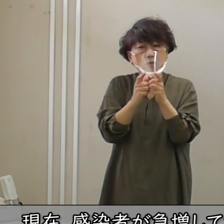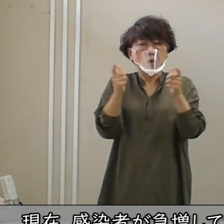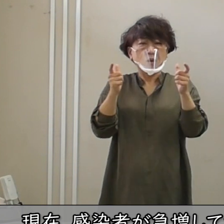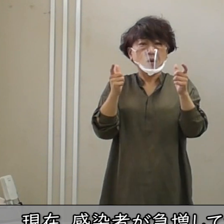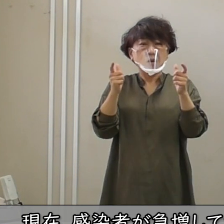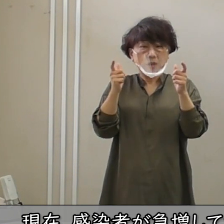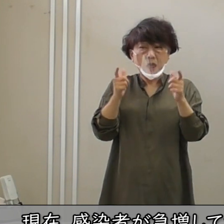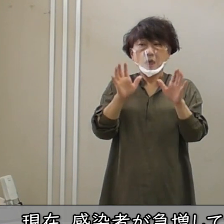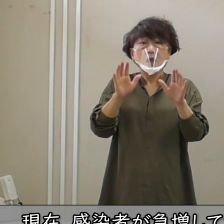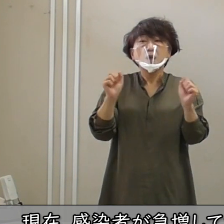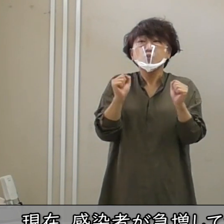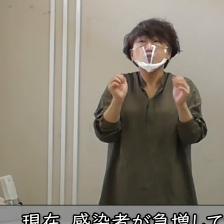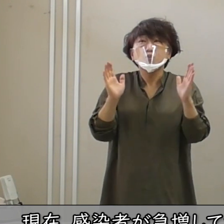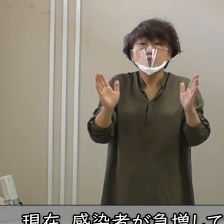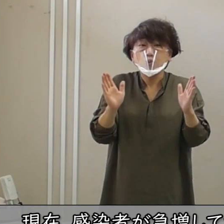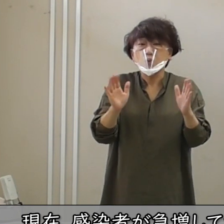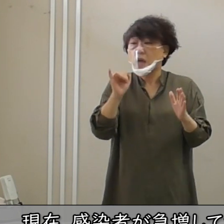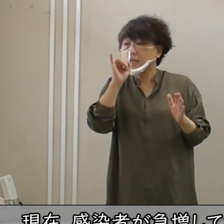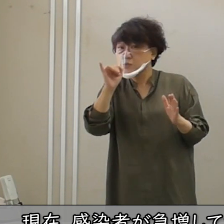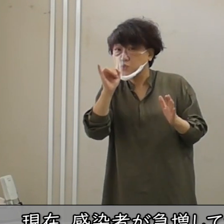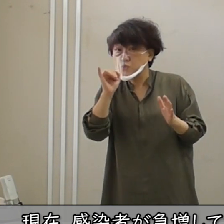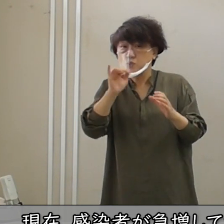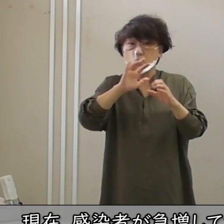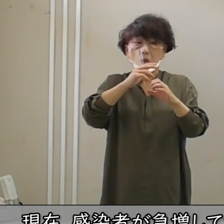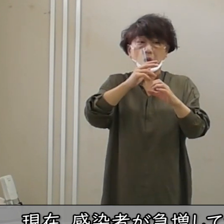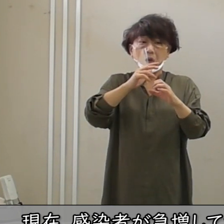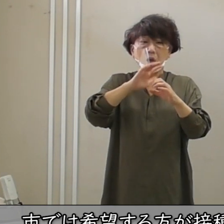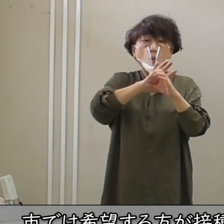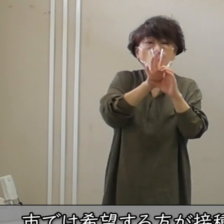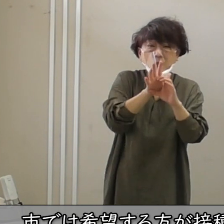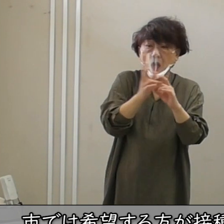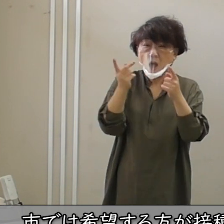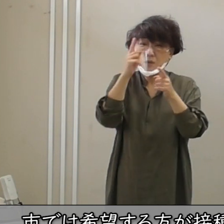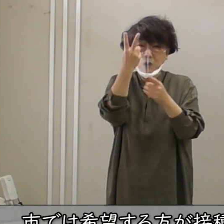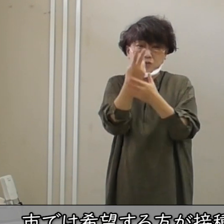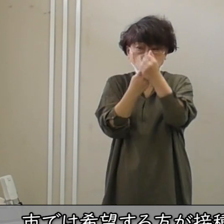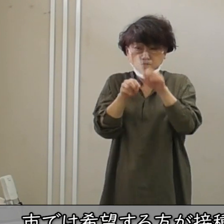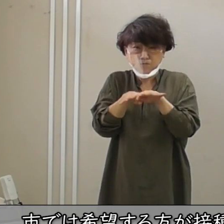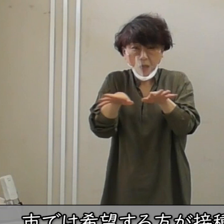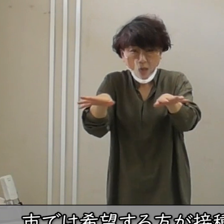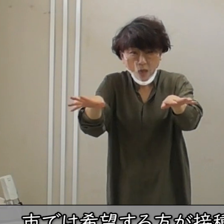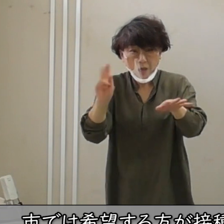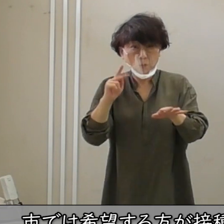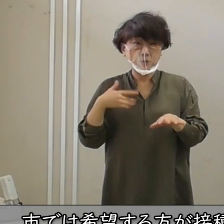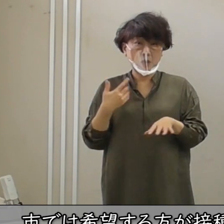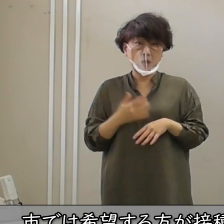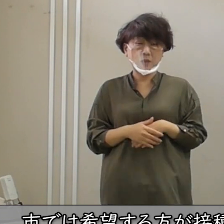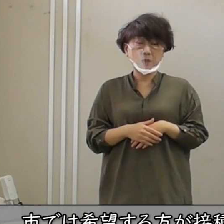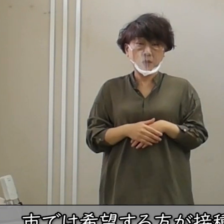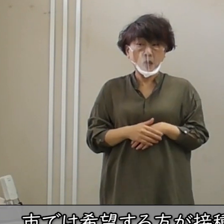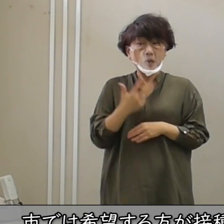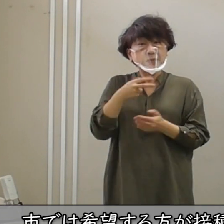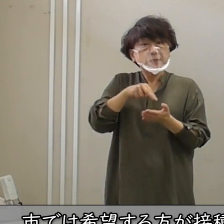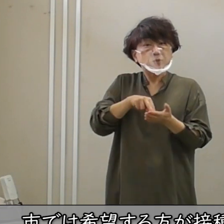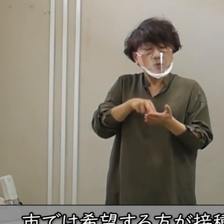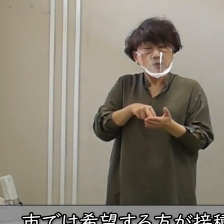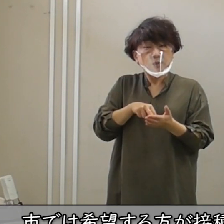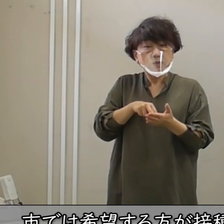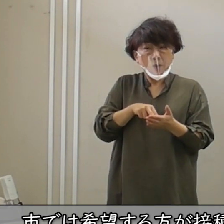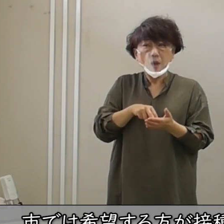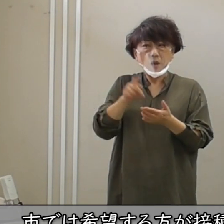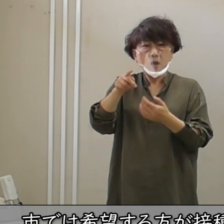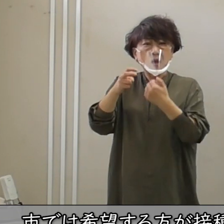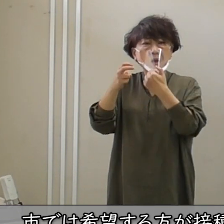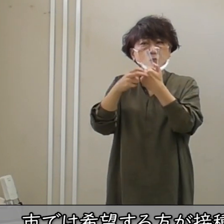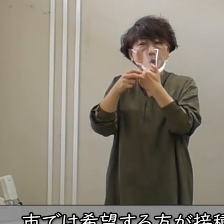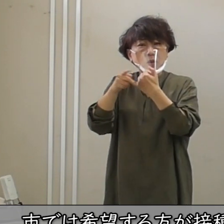はインフルエンザとの同時流行も懸念されております。市では希望する方が接種できるようかかりつけ医